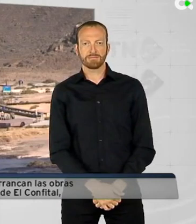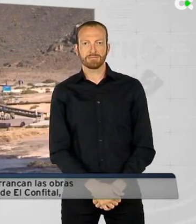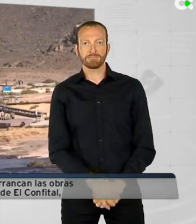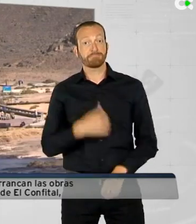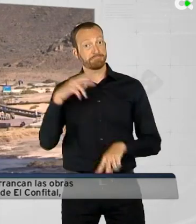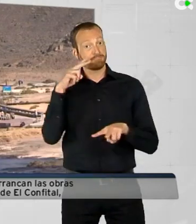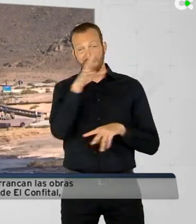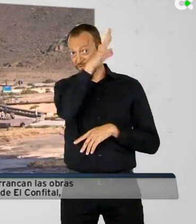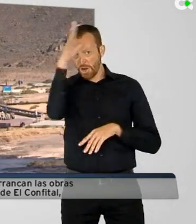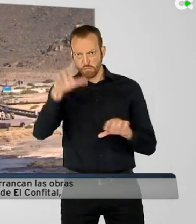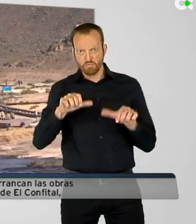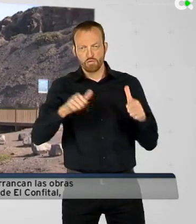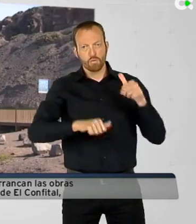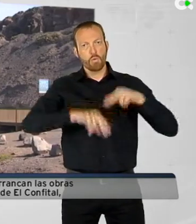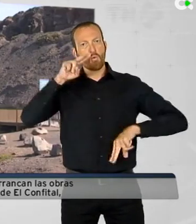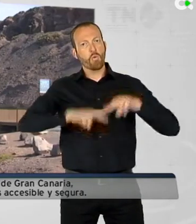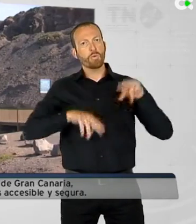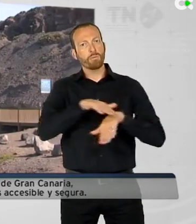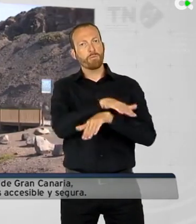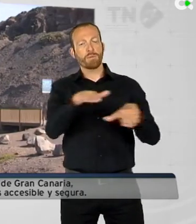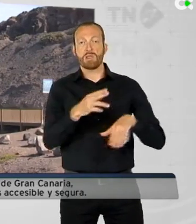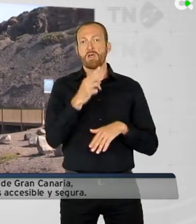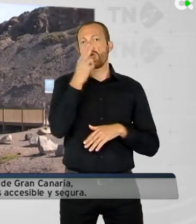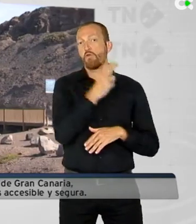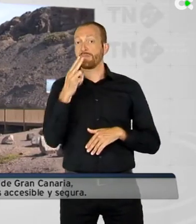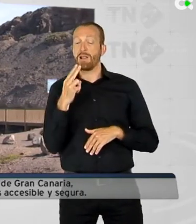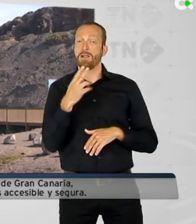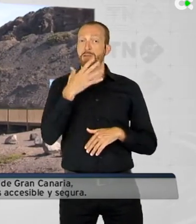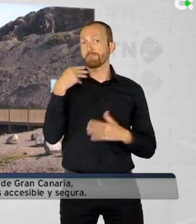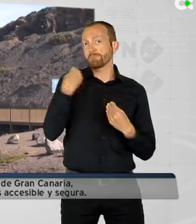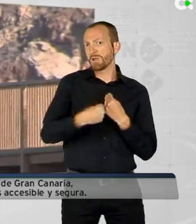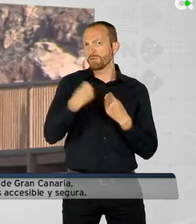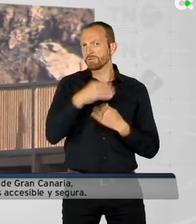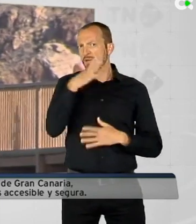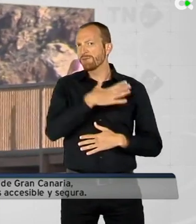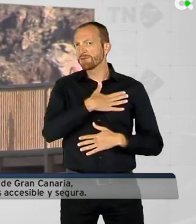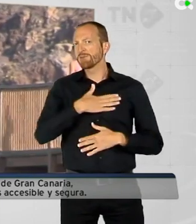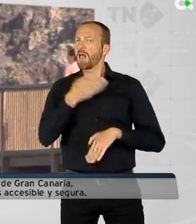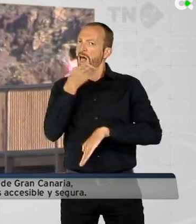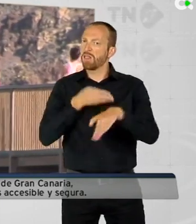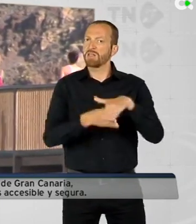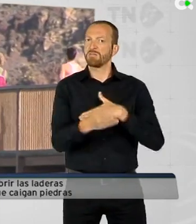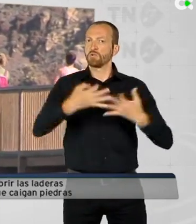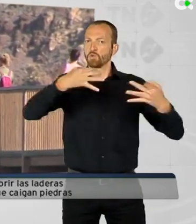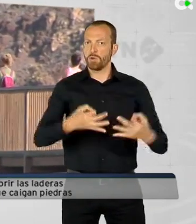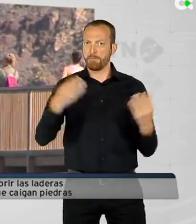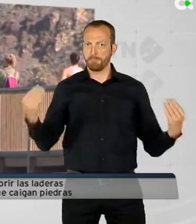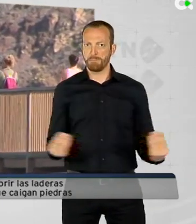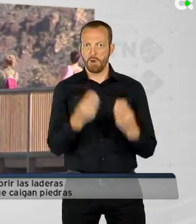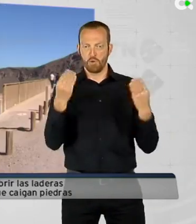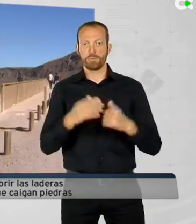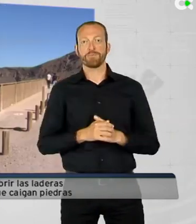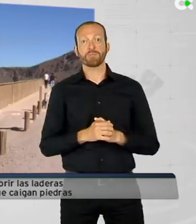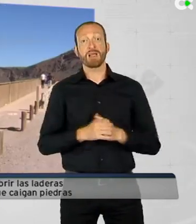Este verano arrancan las obras en la playa del Confital en Las Palmas de Gran Canaria para que sea más accesible y segura. Se van a cubrir